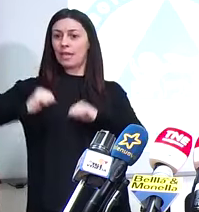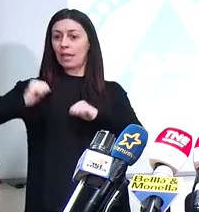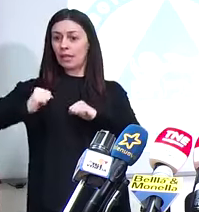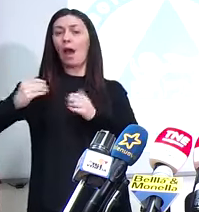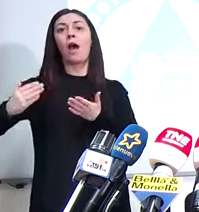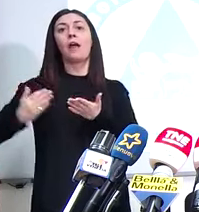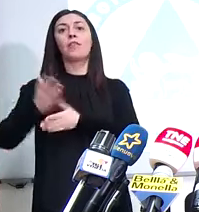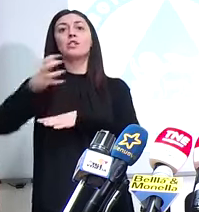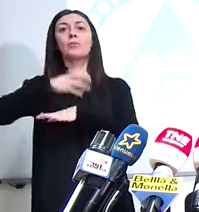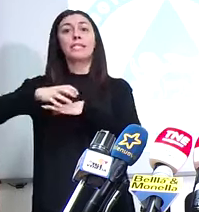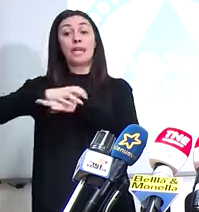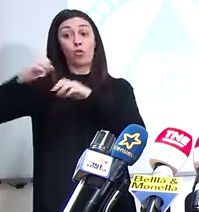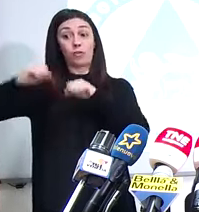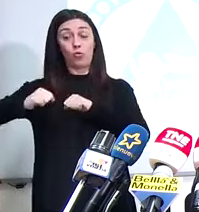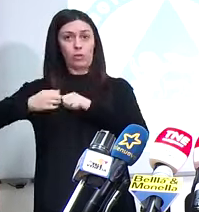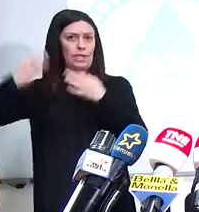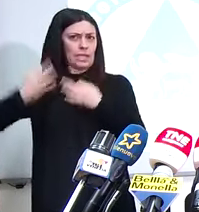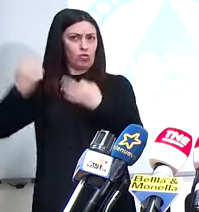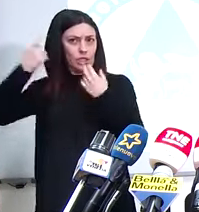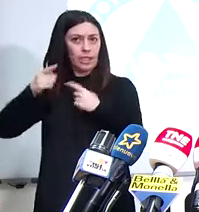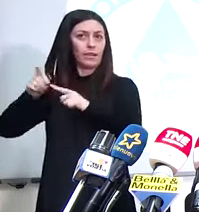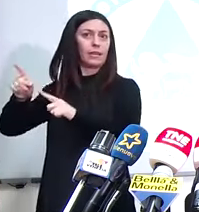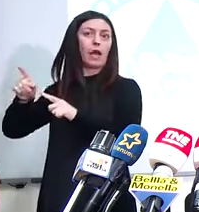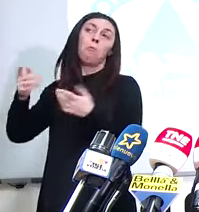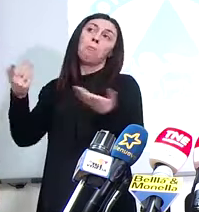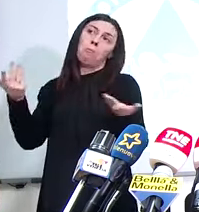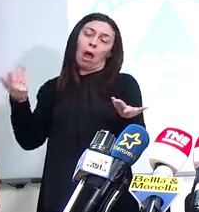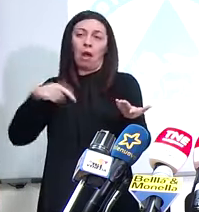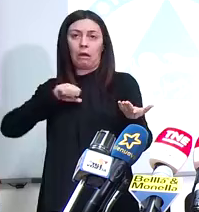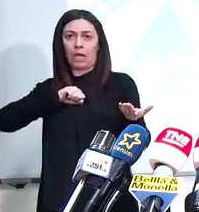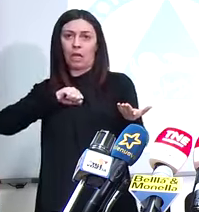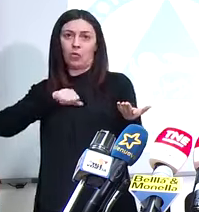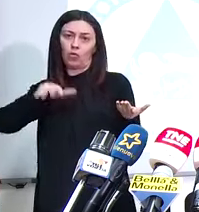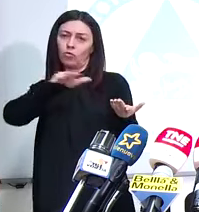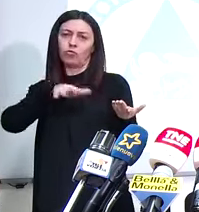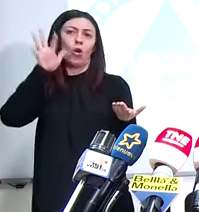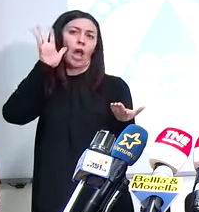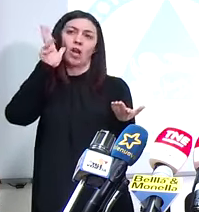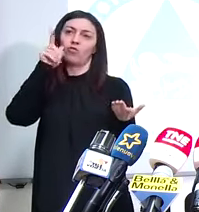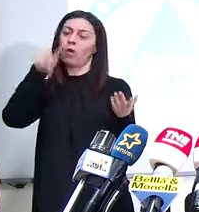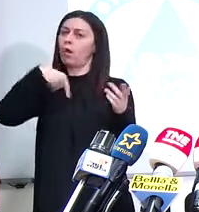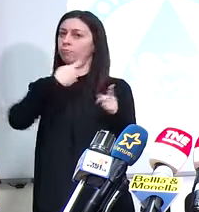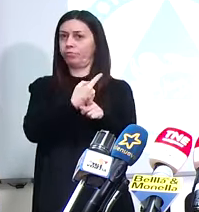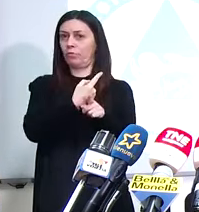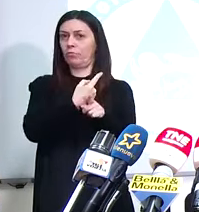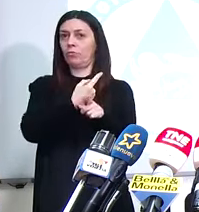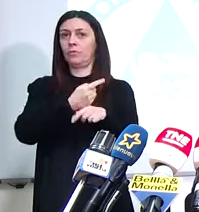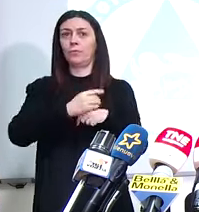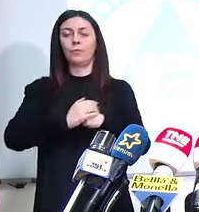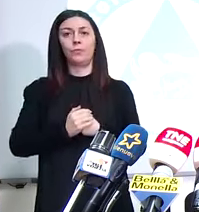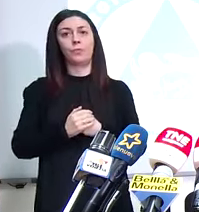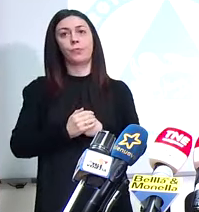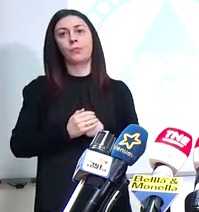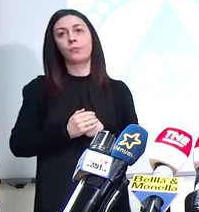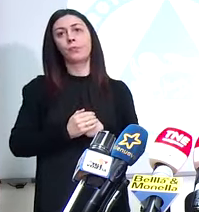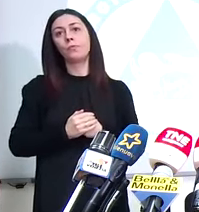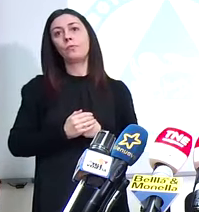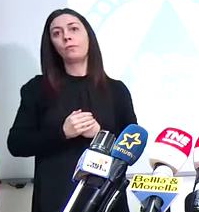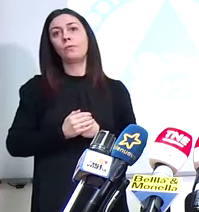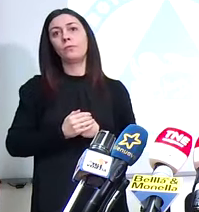della salute però insomma verosimilmente non avremmo sconvolgimenti questa settimana con altri colori di zone